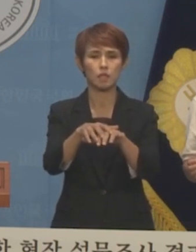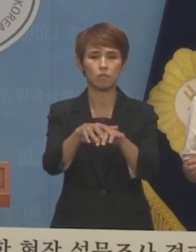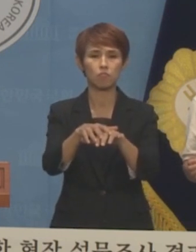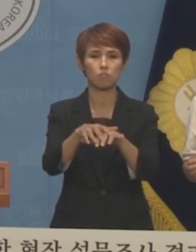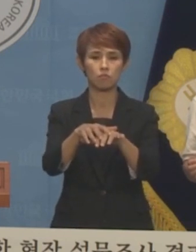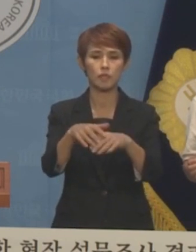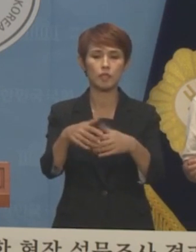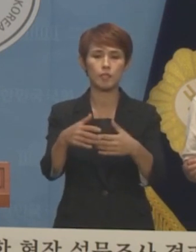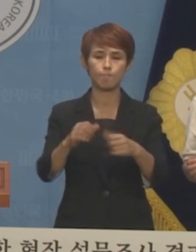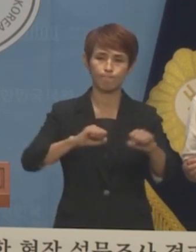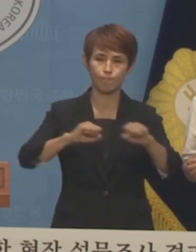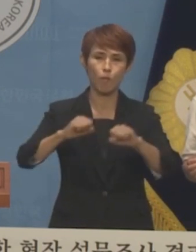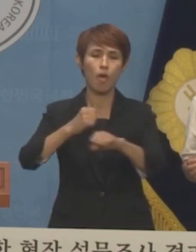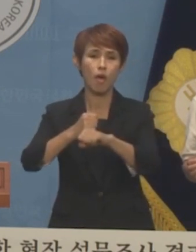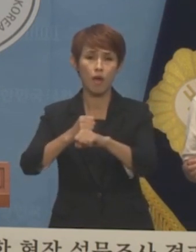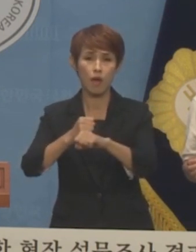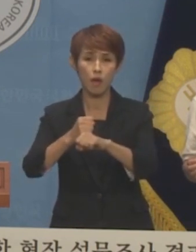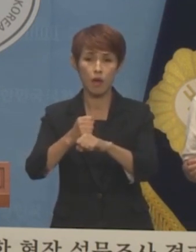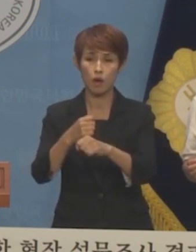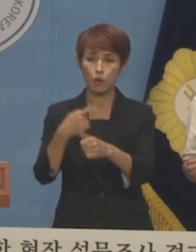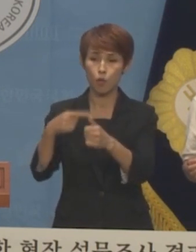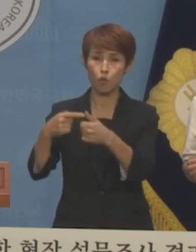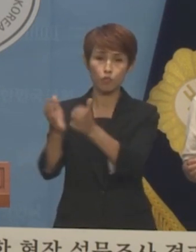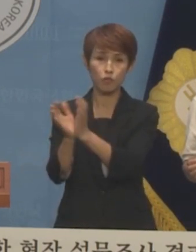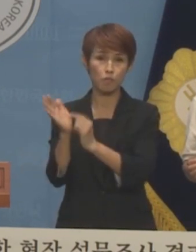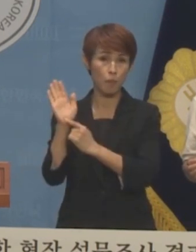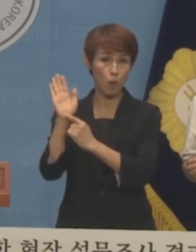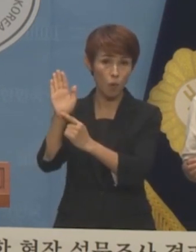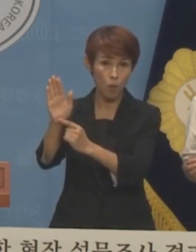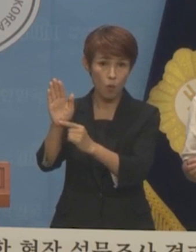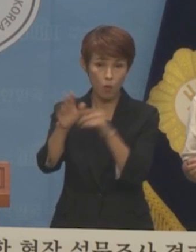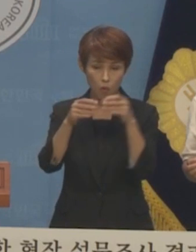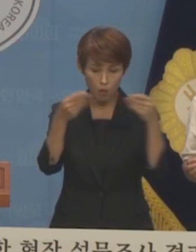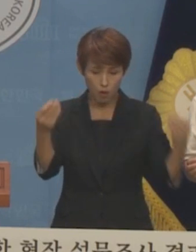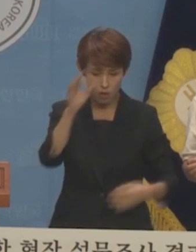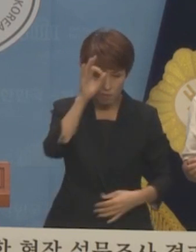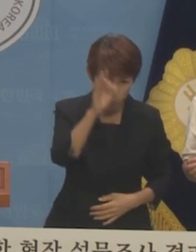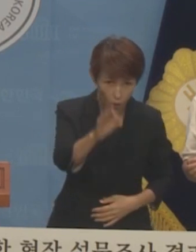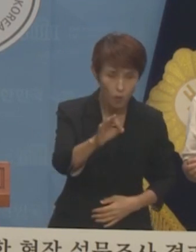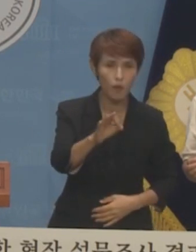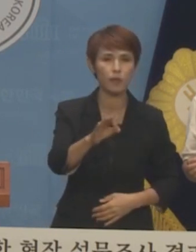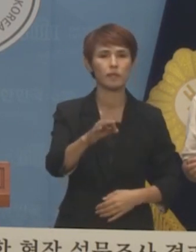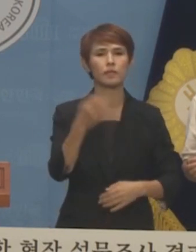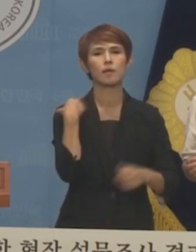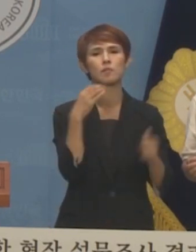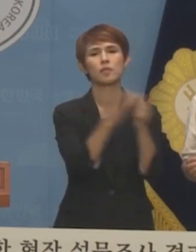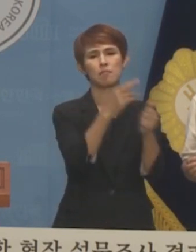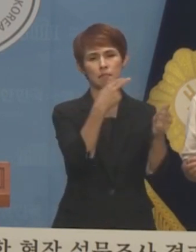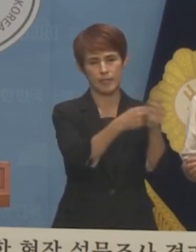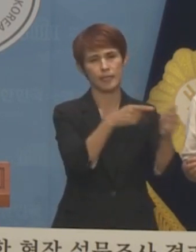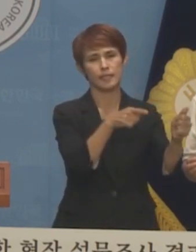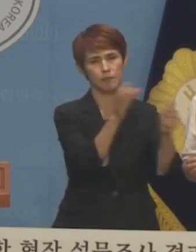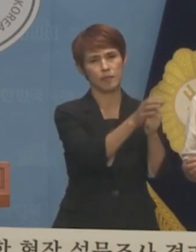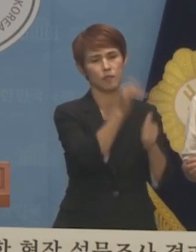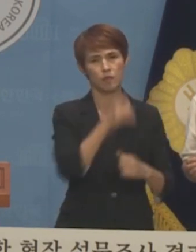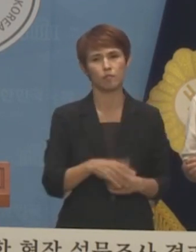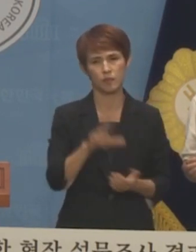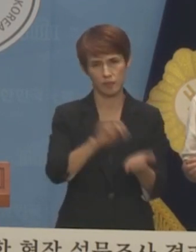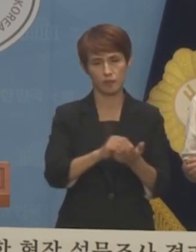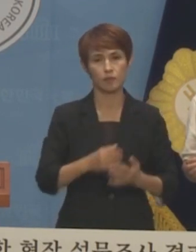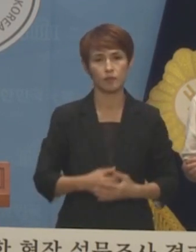대응하겠다는 교육부의 작년 발표가 현장에서는 전혀 작동하고 있지 않음이 드러났습니다.